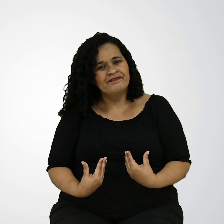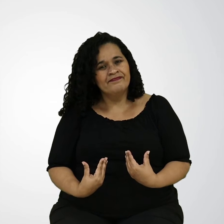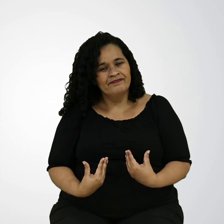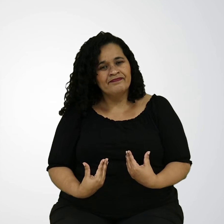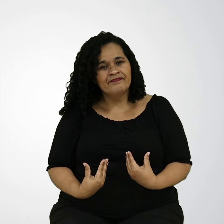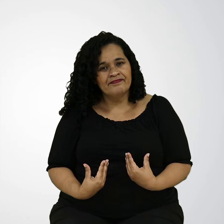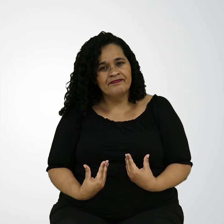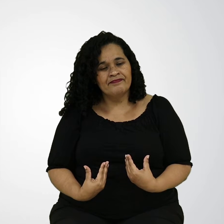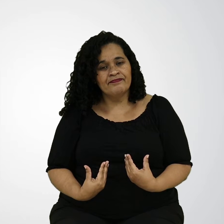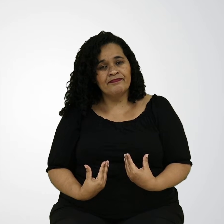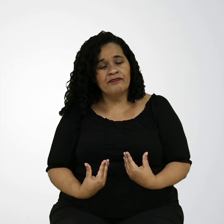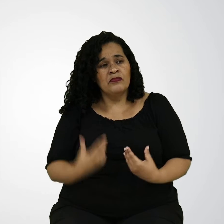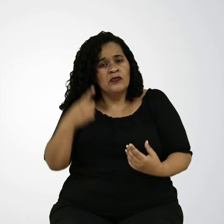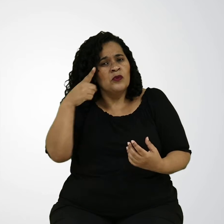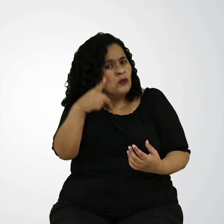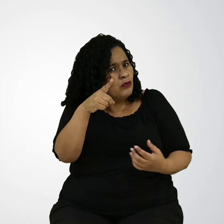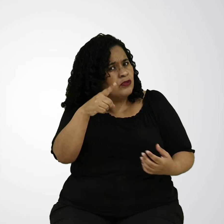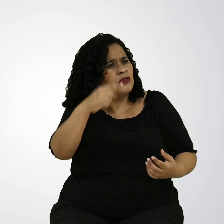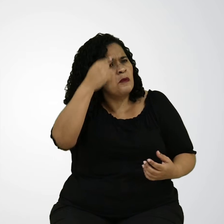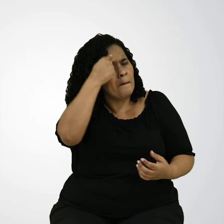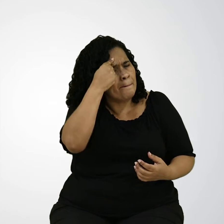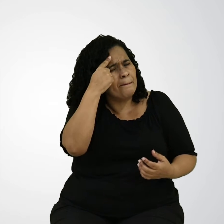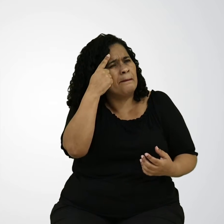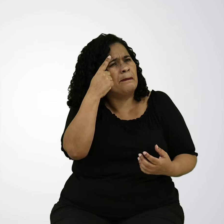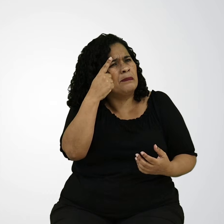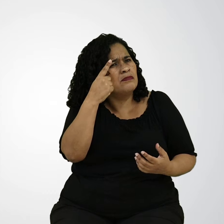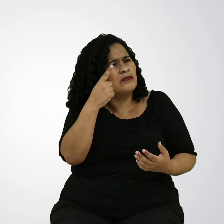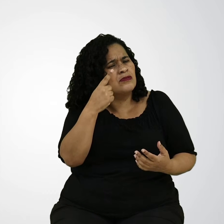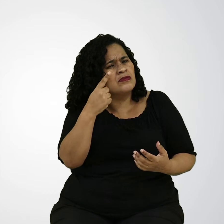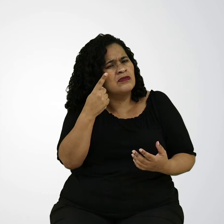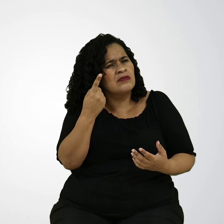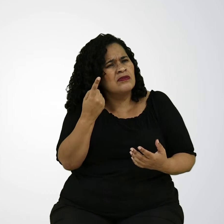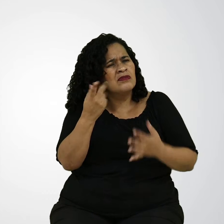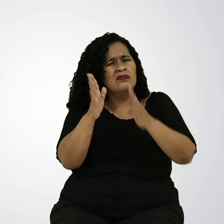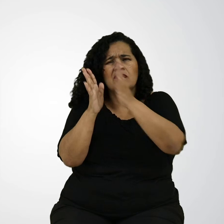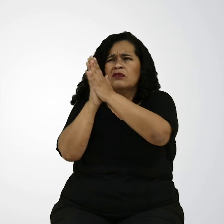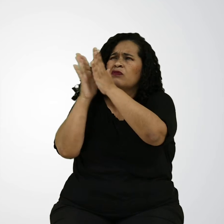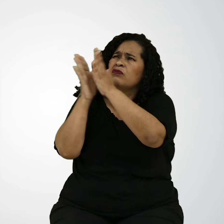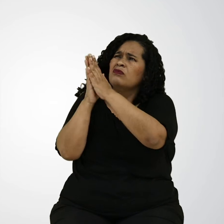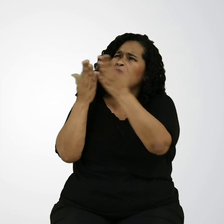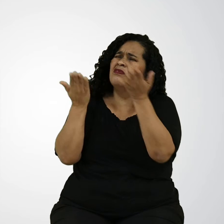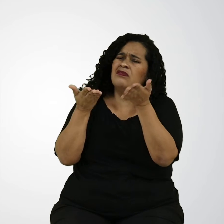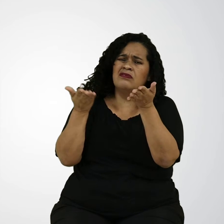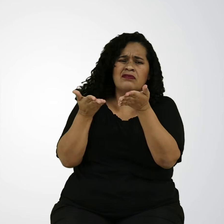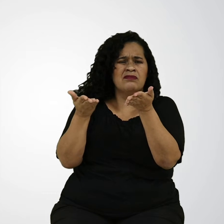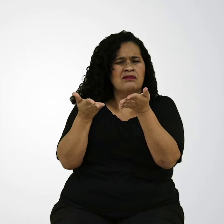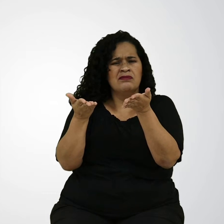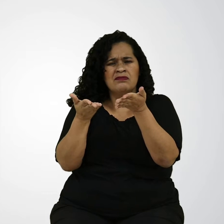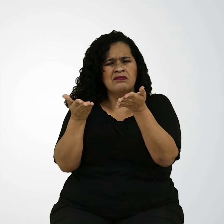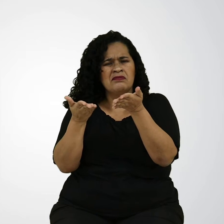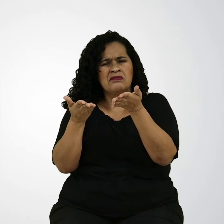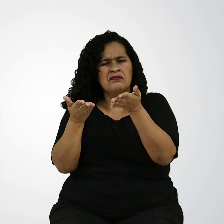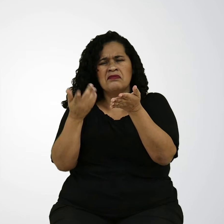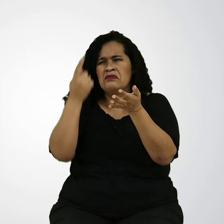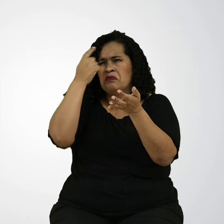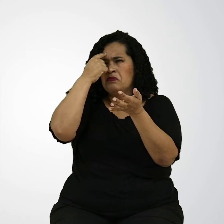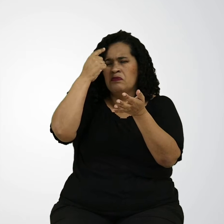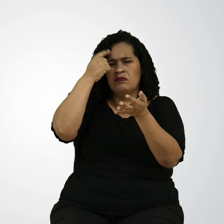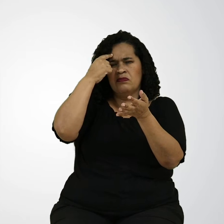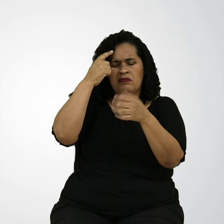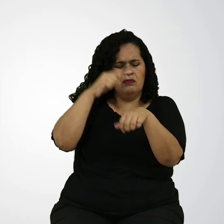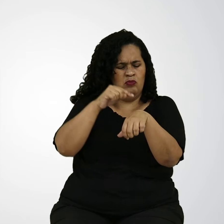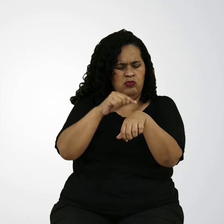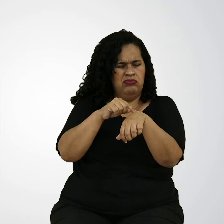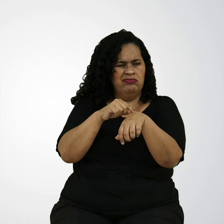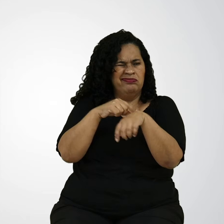e que você vai pensar se vale a pena mesmo orar, vai pensar em deixar esse momento de oração